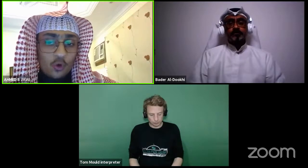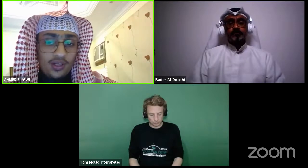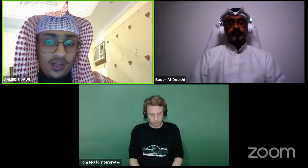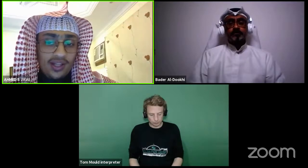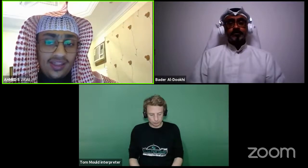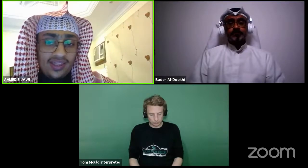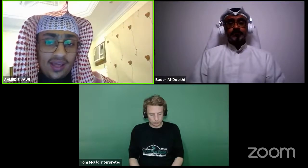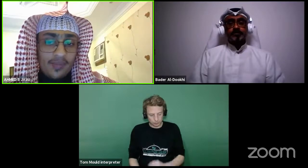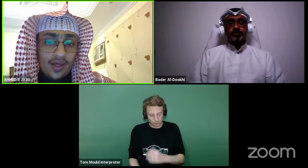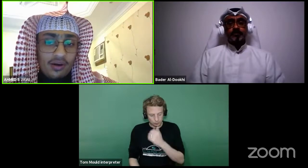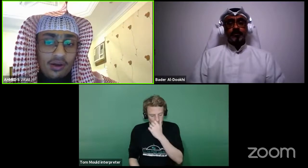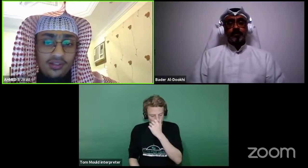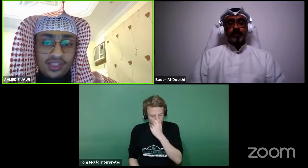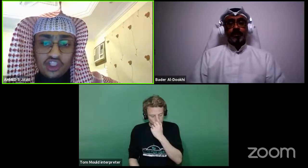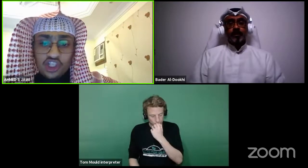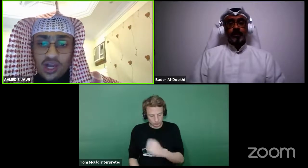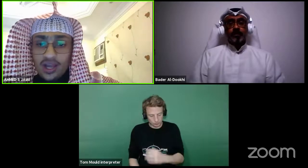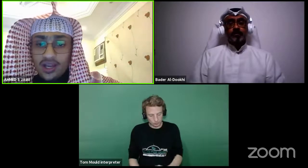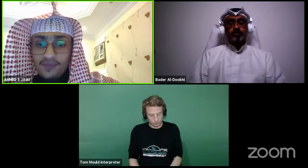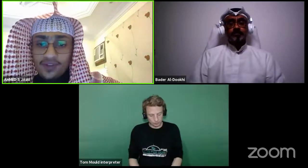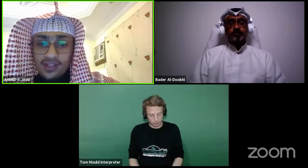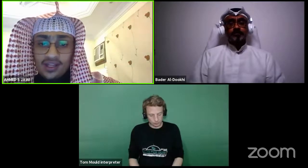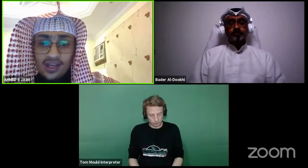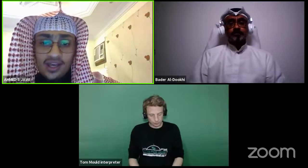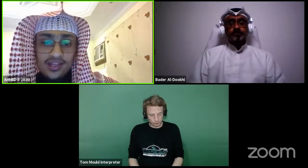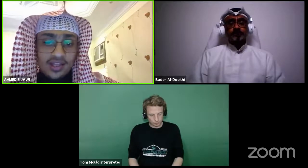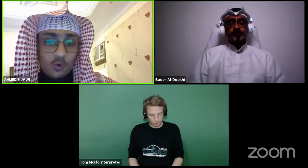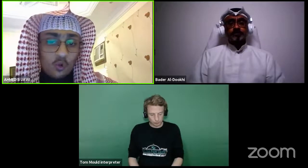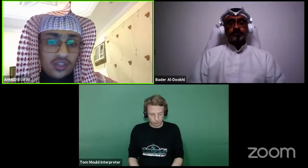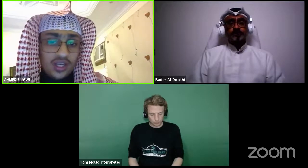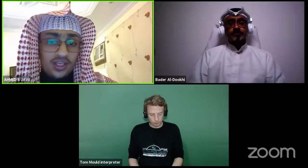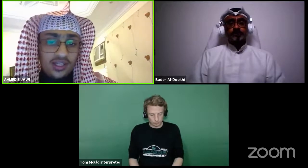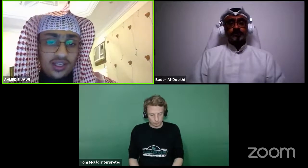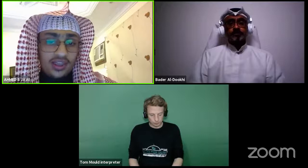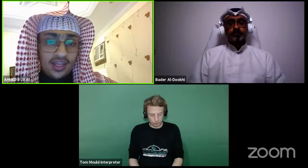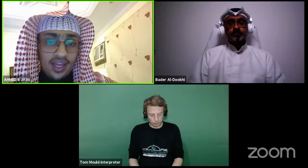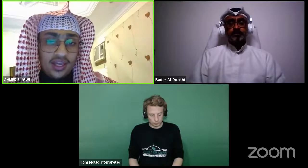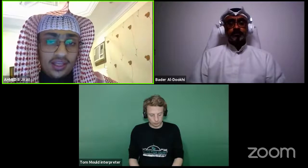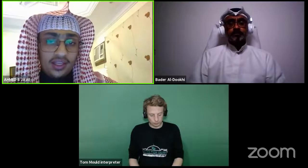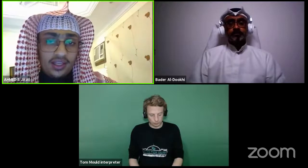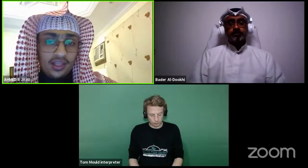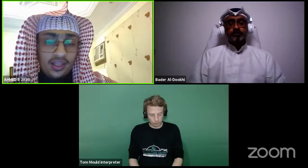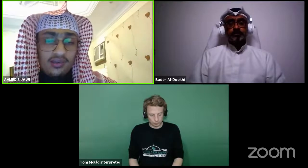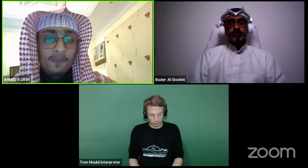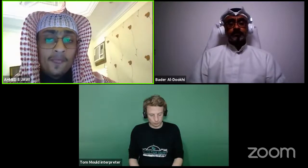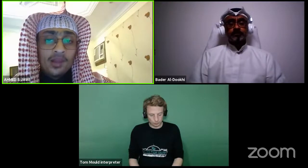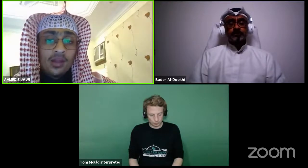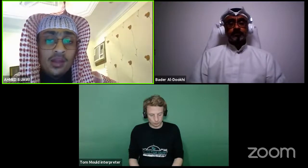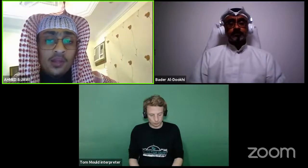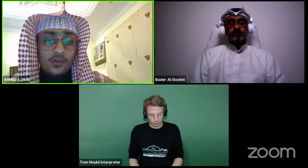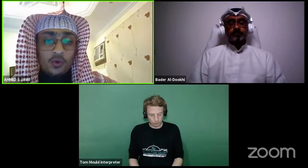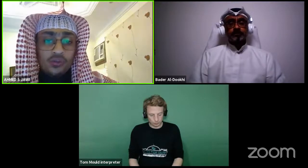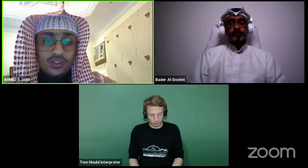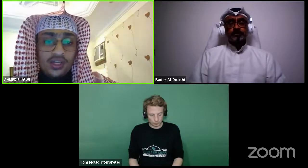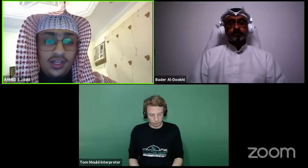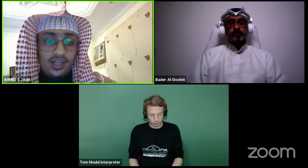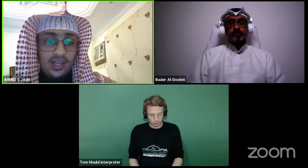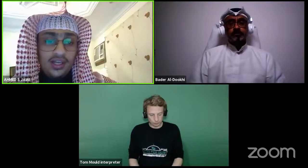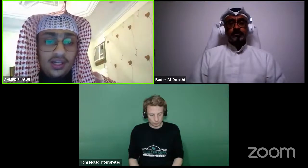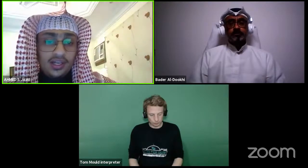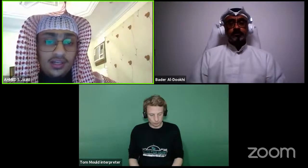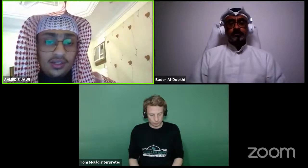ومن كل الثمرات جعل فيها زوجين اثنين